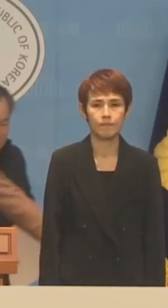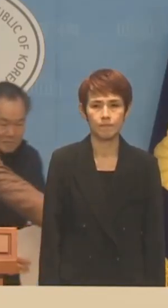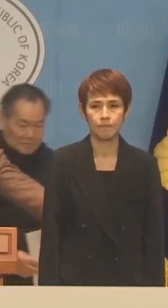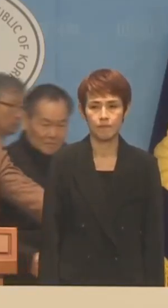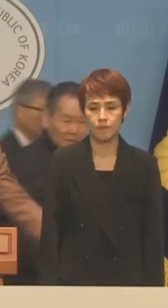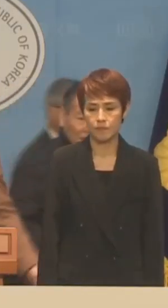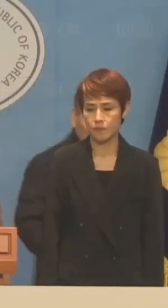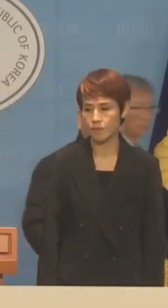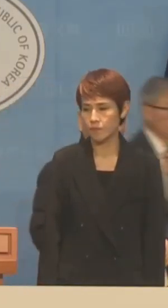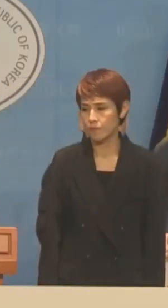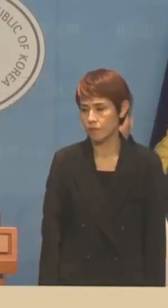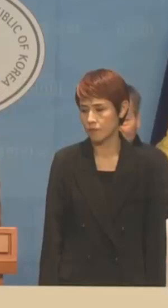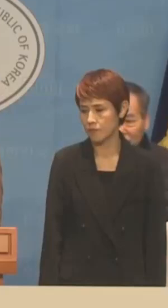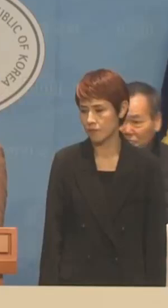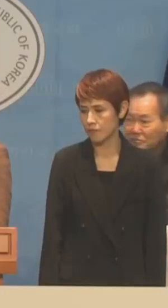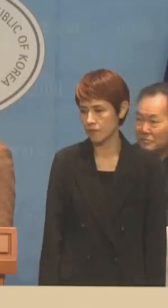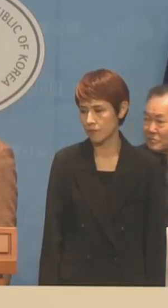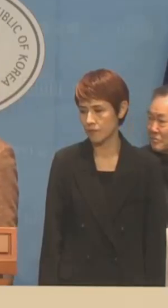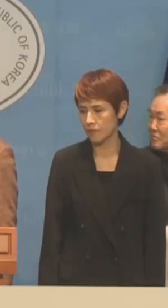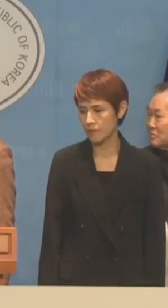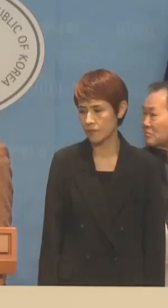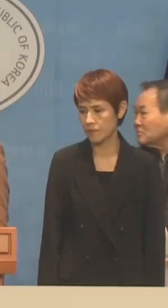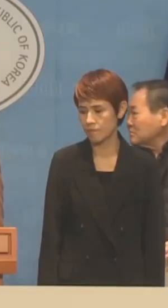이쪽에 쓰셔도 됩니다.